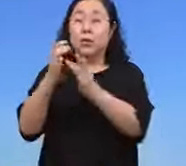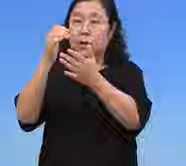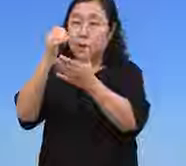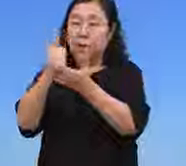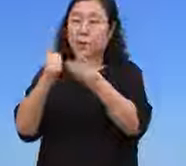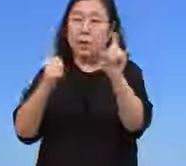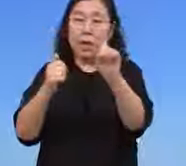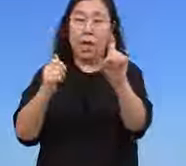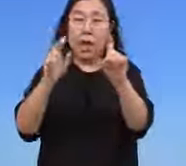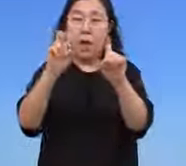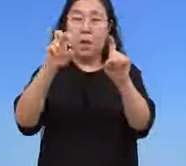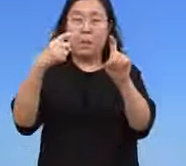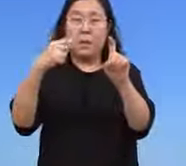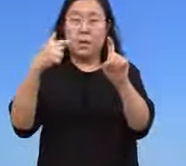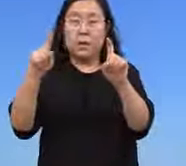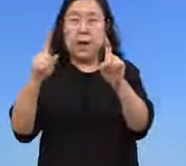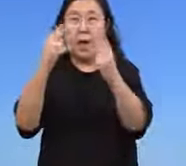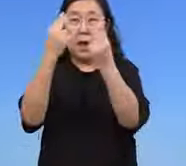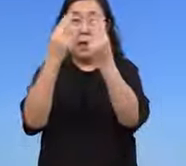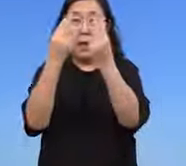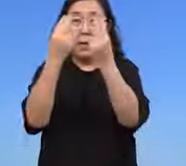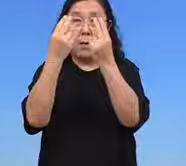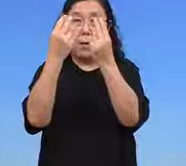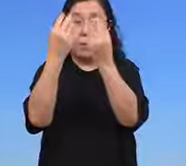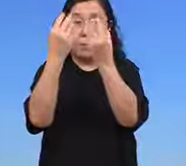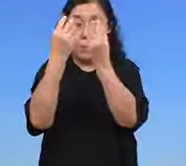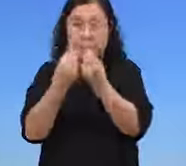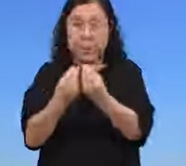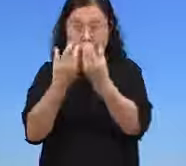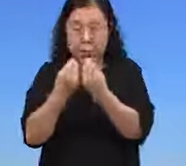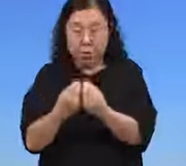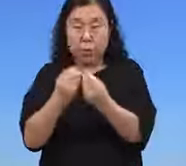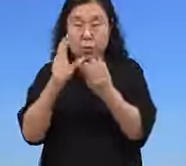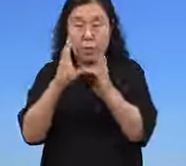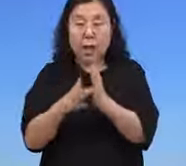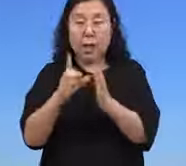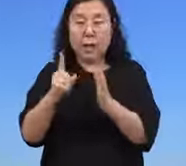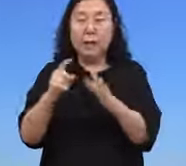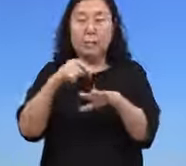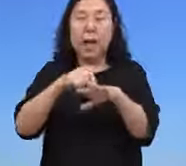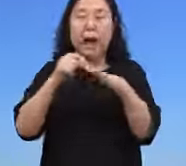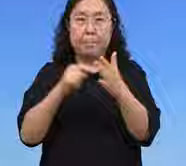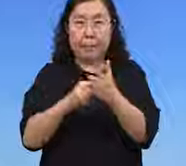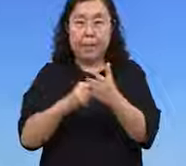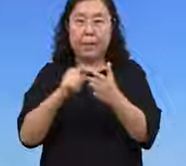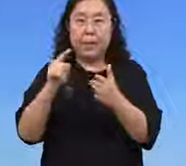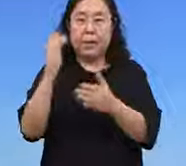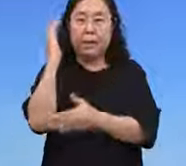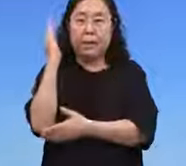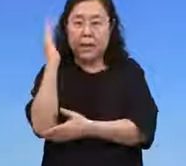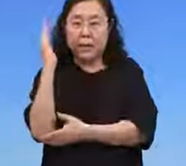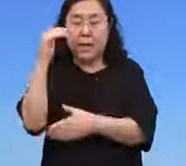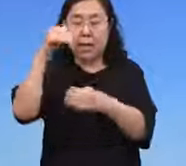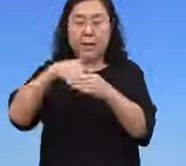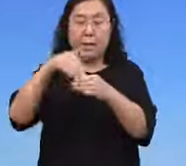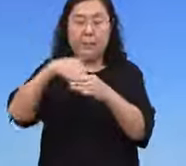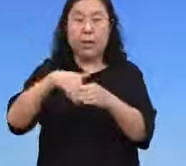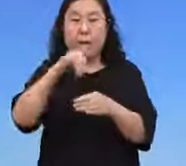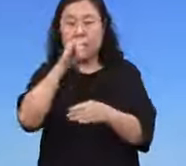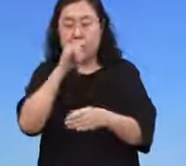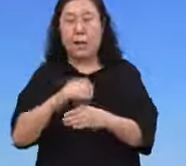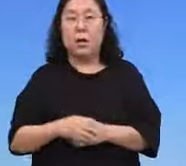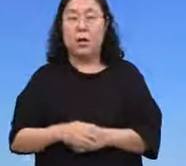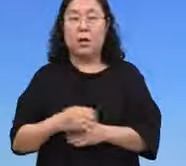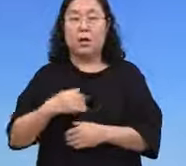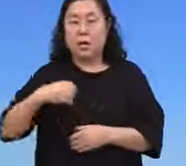예수님께 열머나 비유를 들려주실 때 그분의 그 온 마음이 거기에 다 담겨져 있는 겁니다. 나는 잃어버린